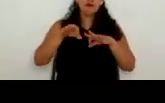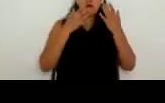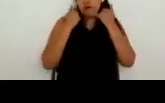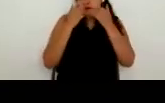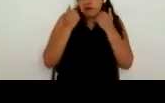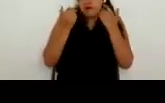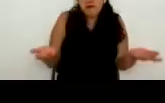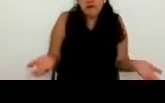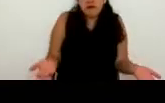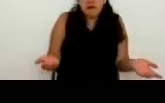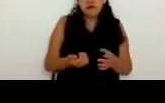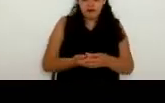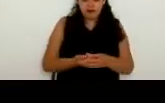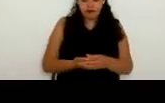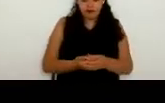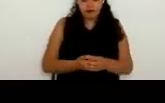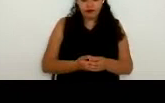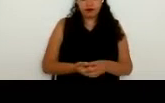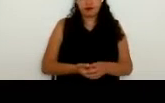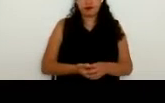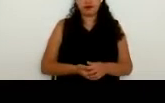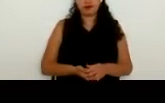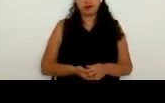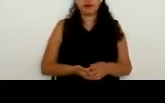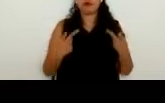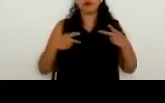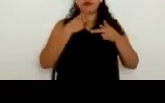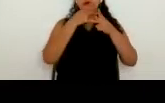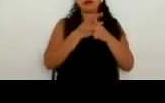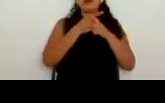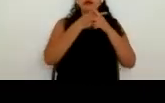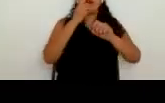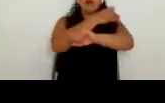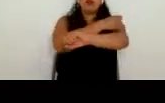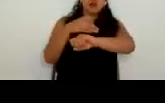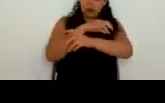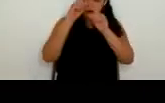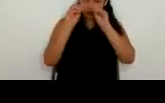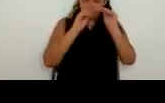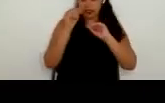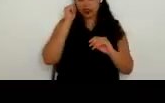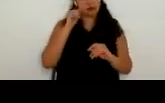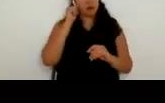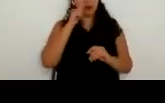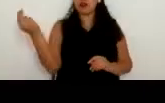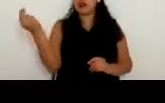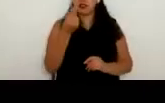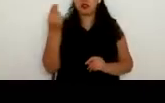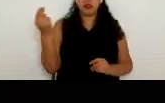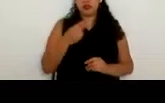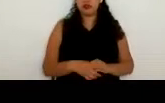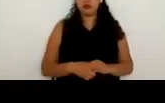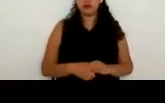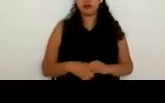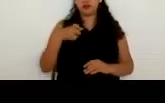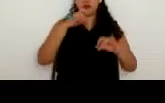pues localizar al paciente ya sus familiares pues es importante todo el tiempo y entonces hay que tener esos datos